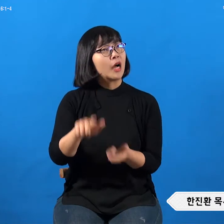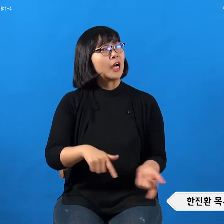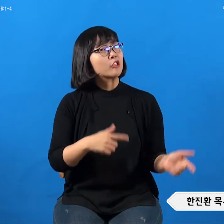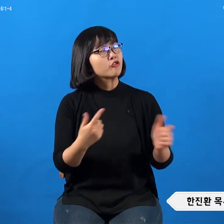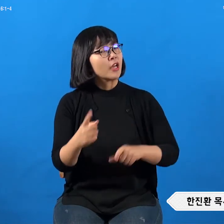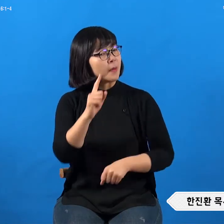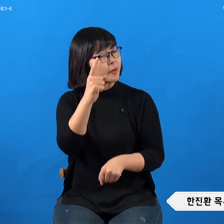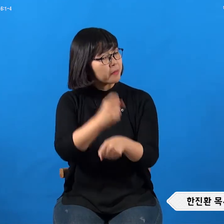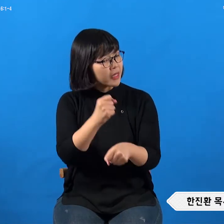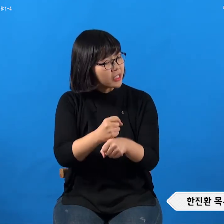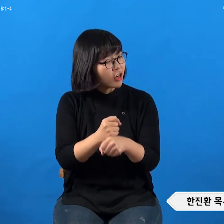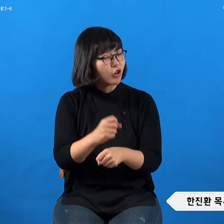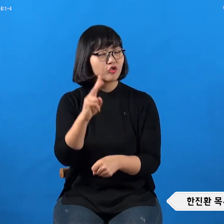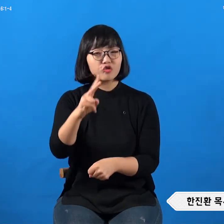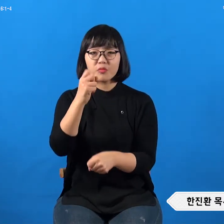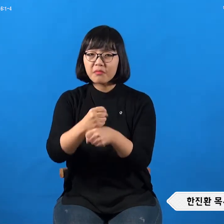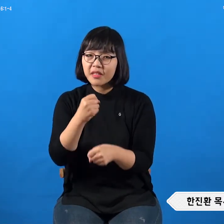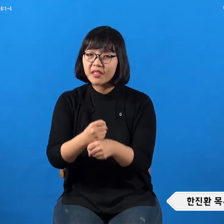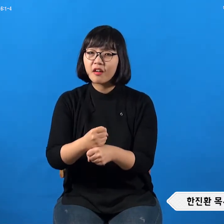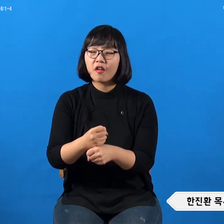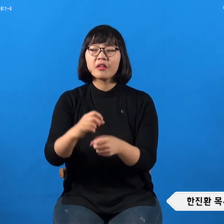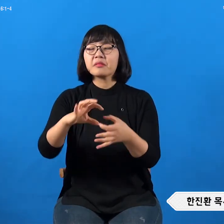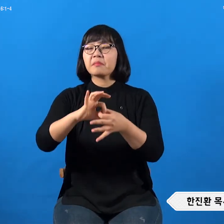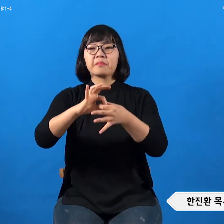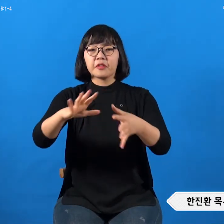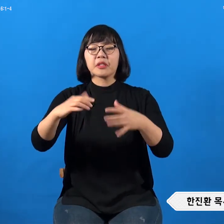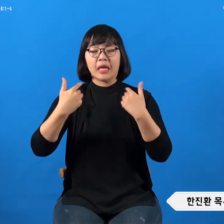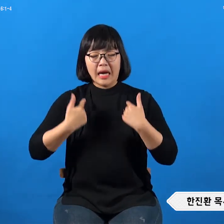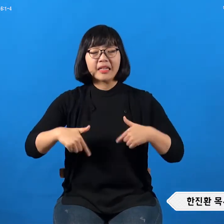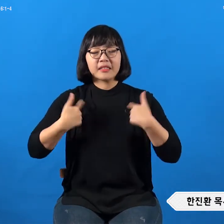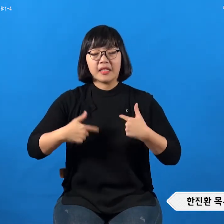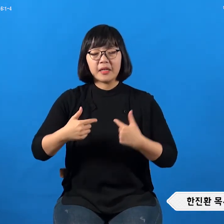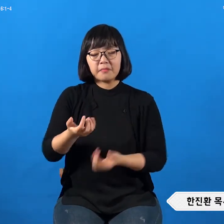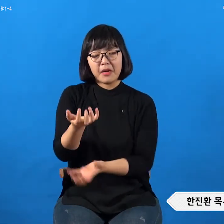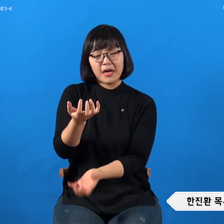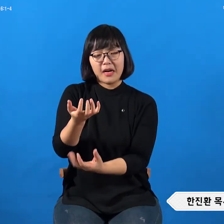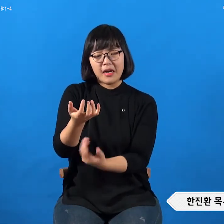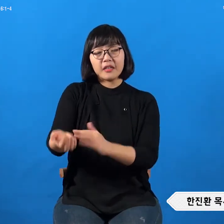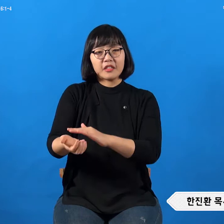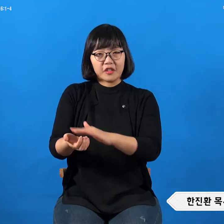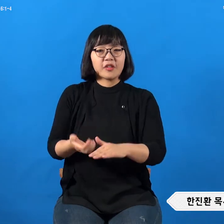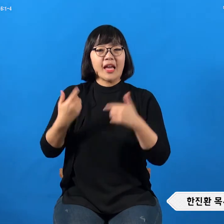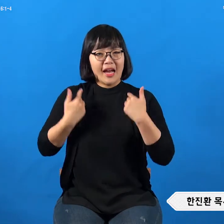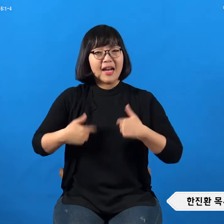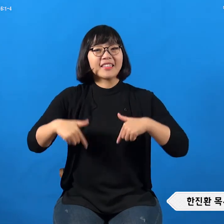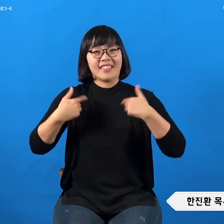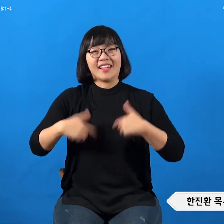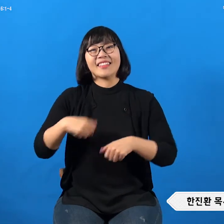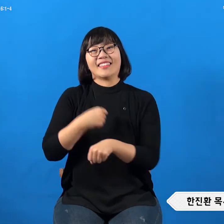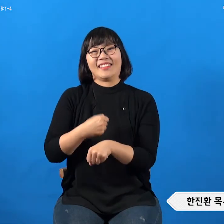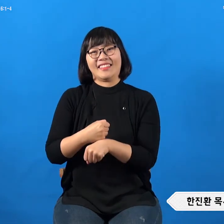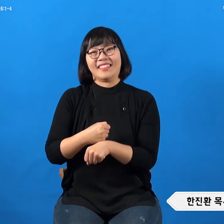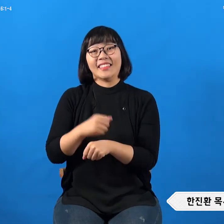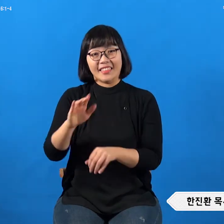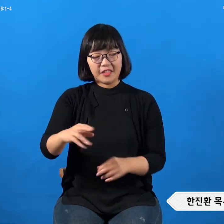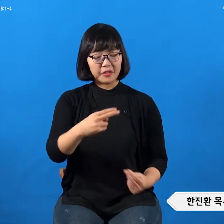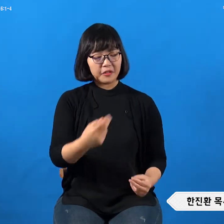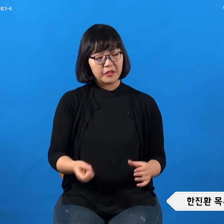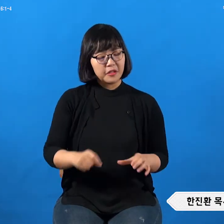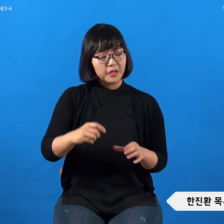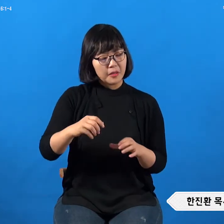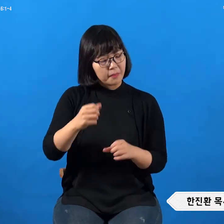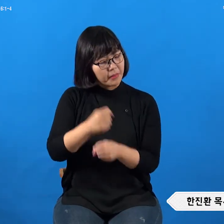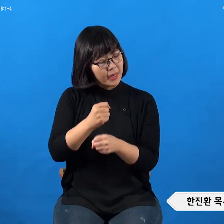하루에 한 번 밥을 짓든 두 번 짓든 꼭 그렇게 했습니다. 이제 주말이 되면 한 주간 모은